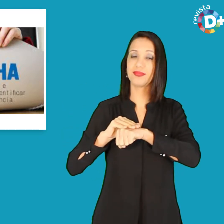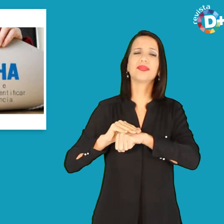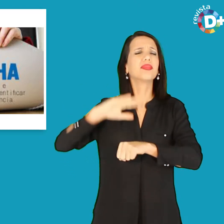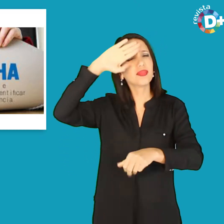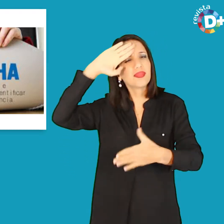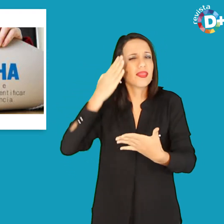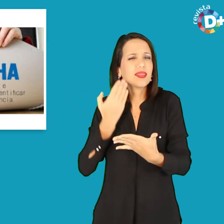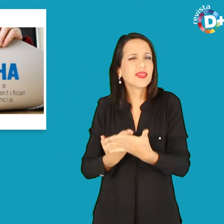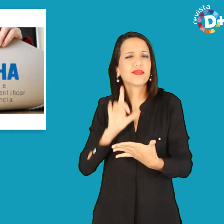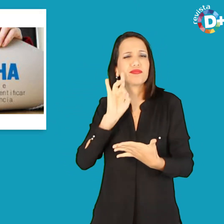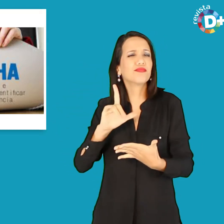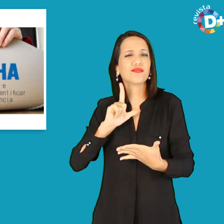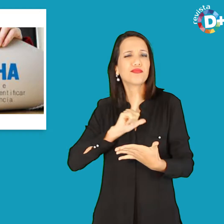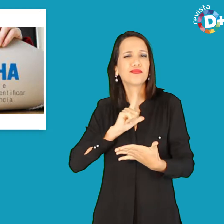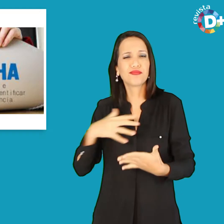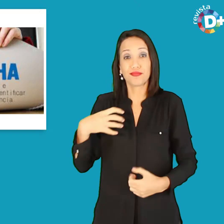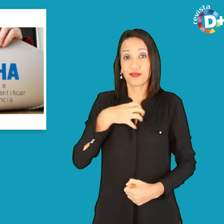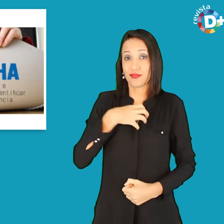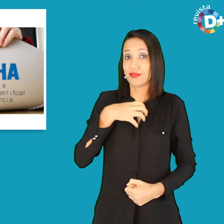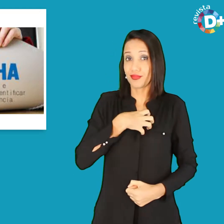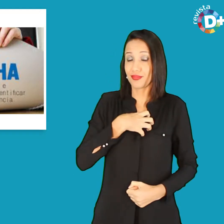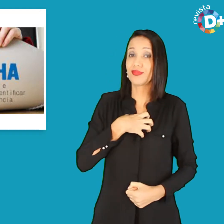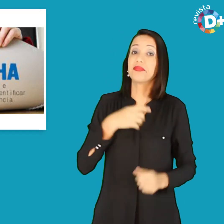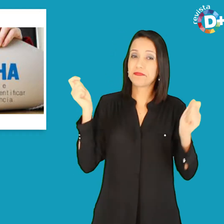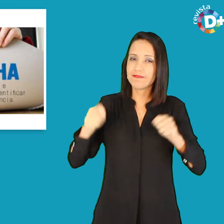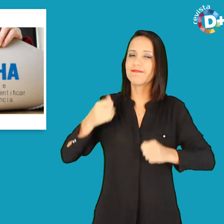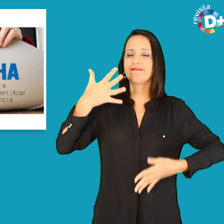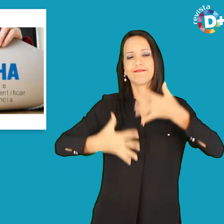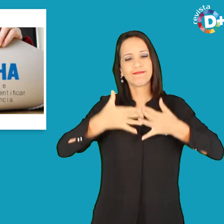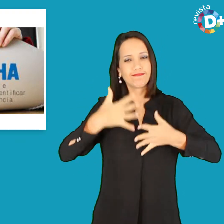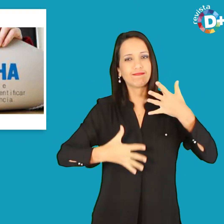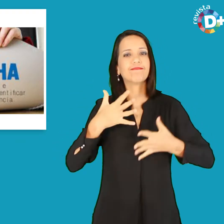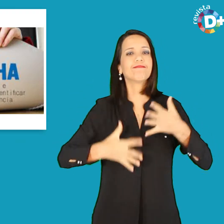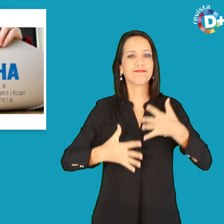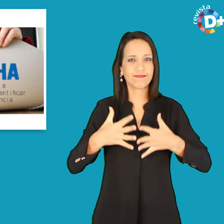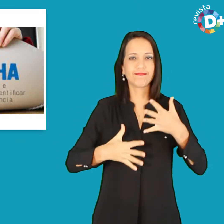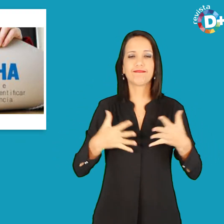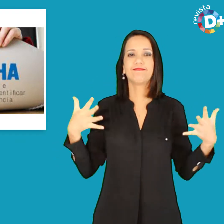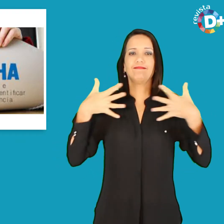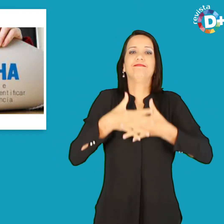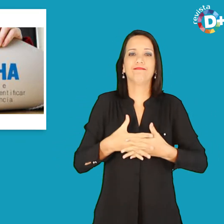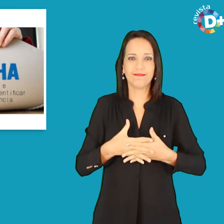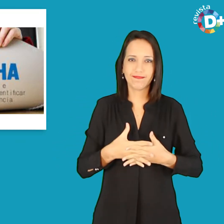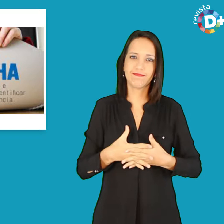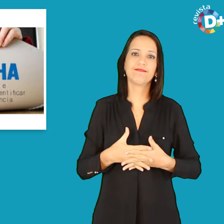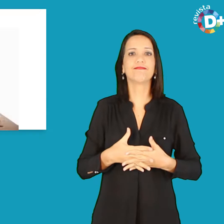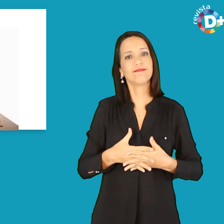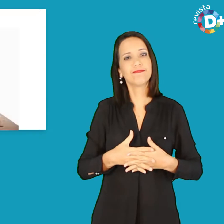Acreditam que isso seja apenas uma característica e isso pode atrapalhar ou até mesmo inviabilizar o tratamento. Claro